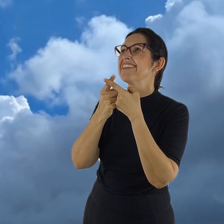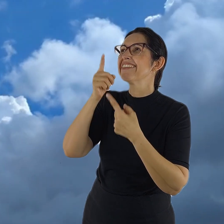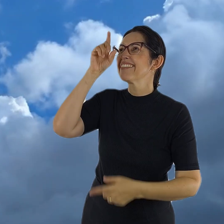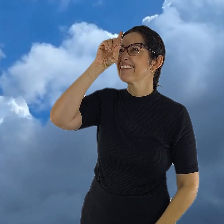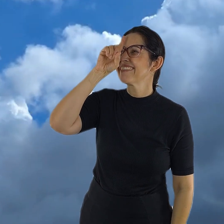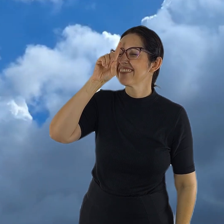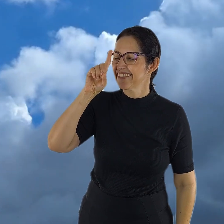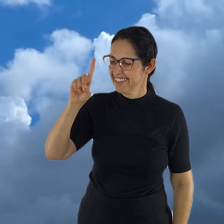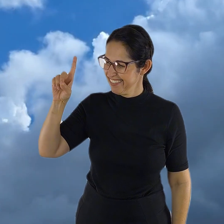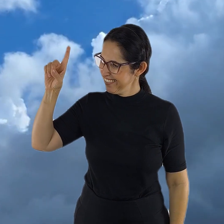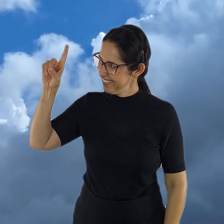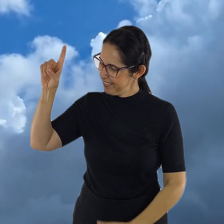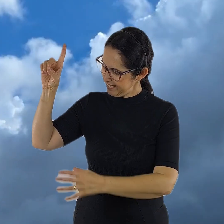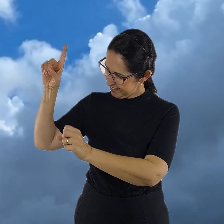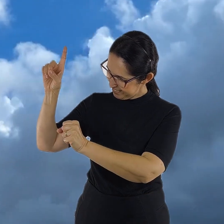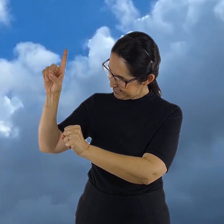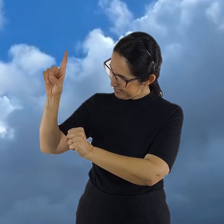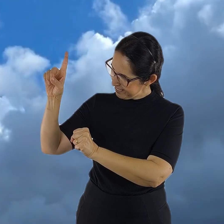Nosso Deus pode